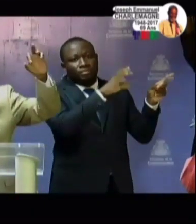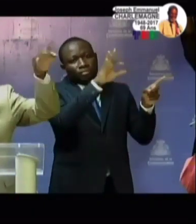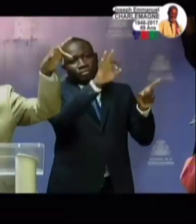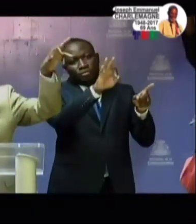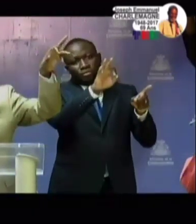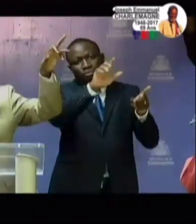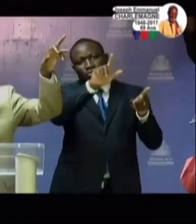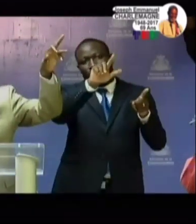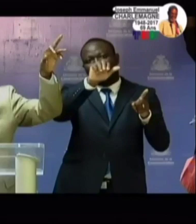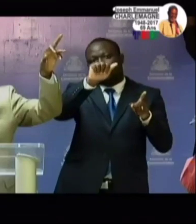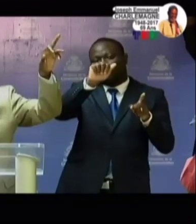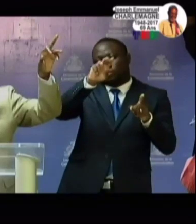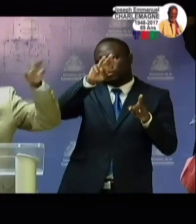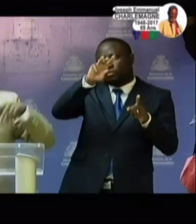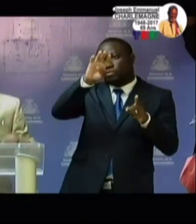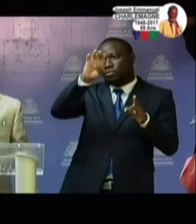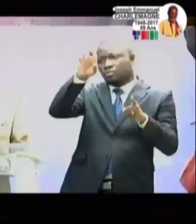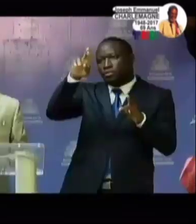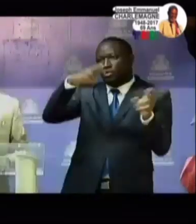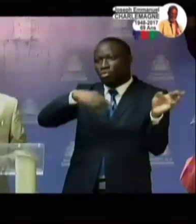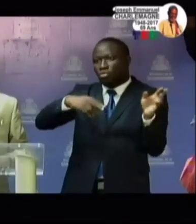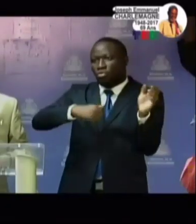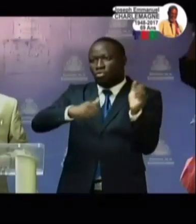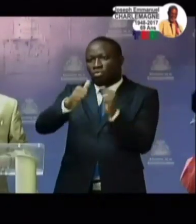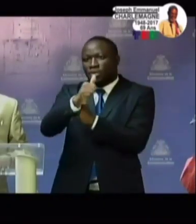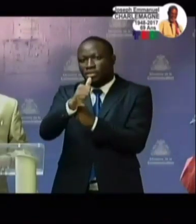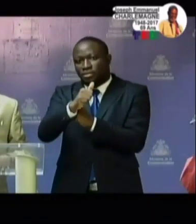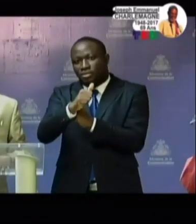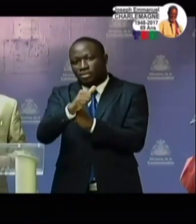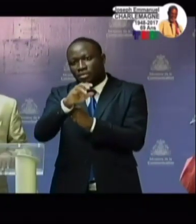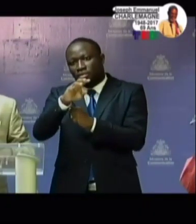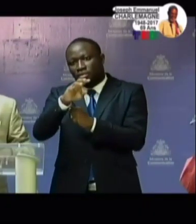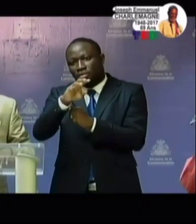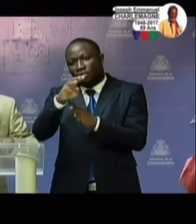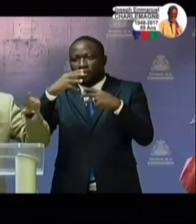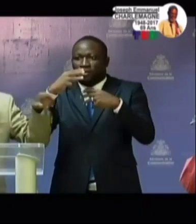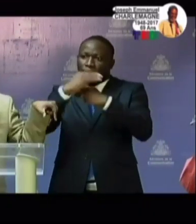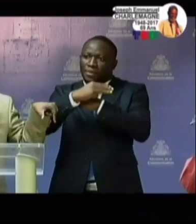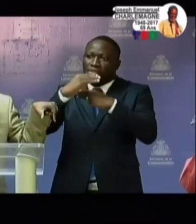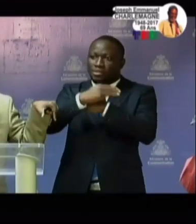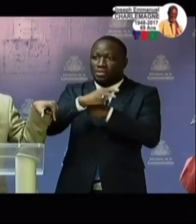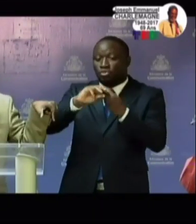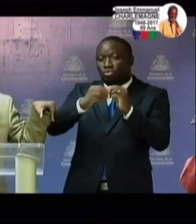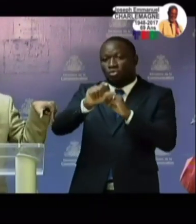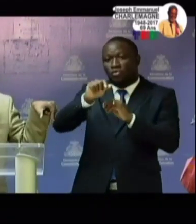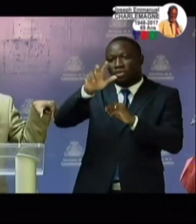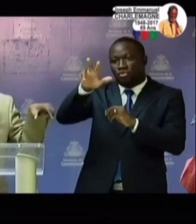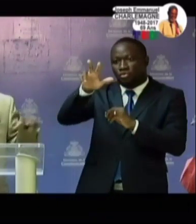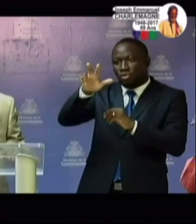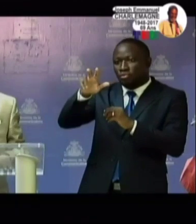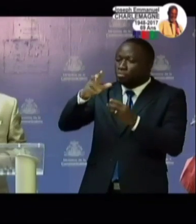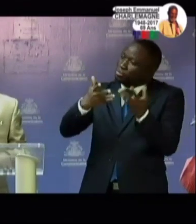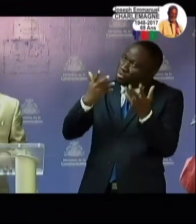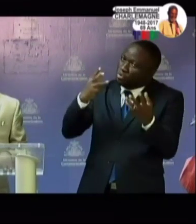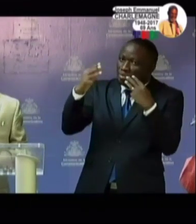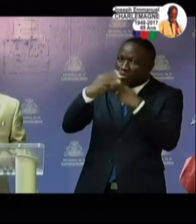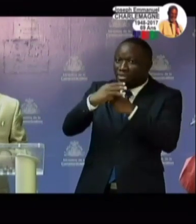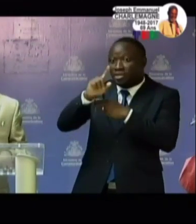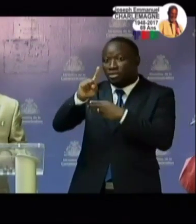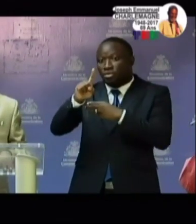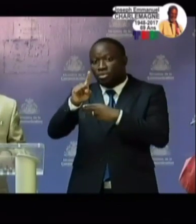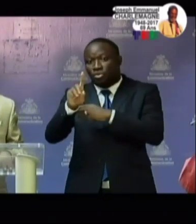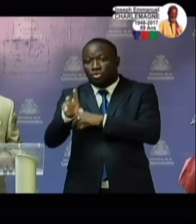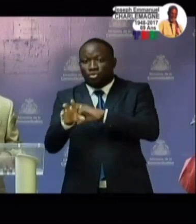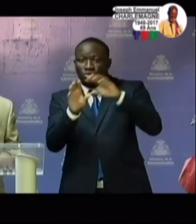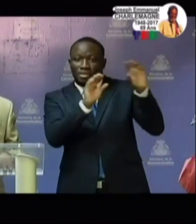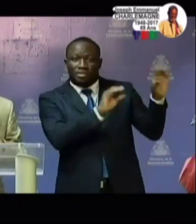ou pas et ou passer dans Matisse 123 Fontamara ou passer Matisse 101 et puis la go